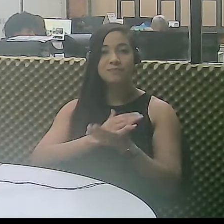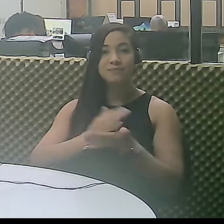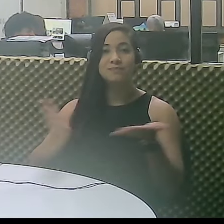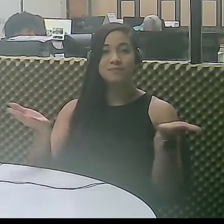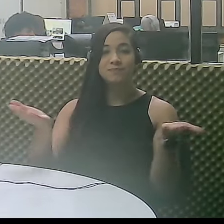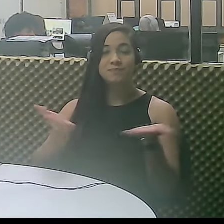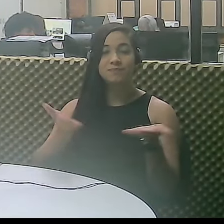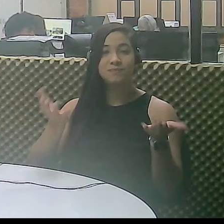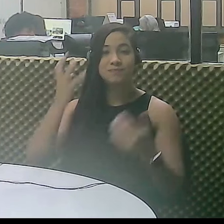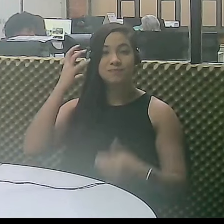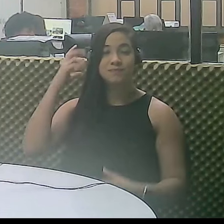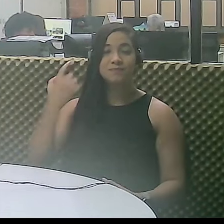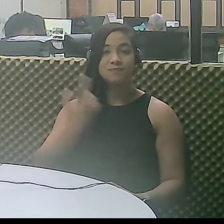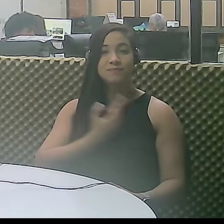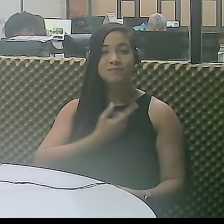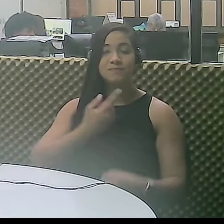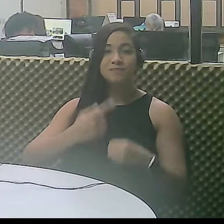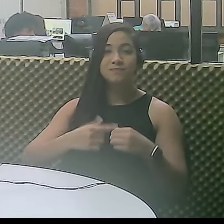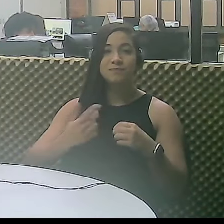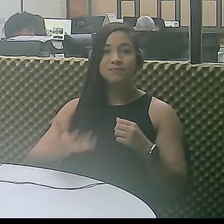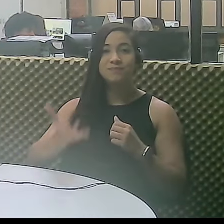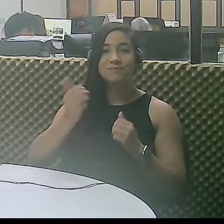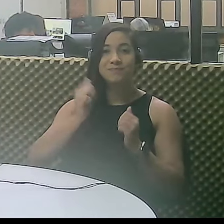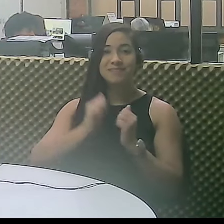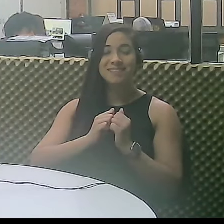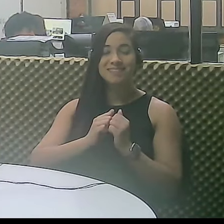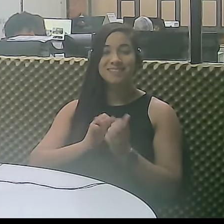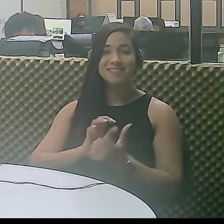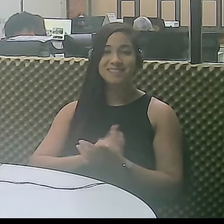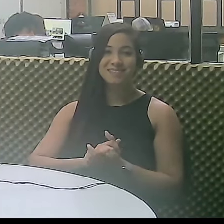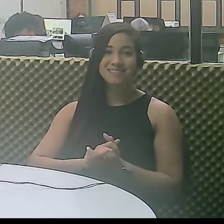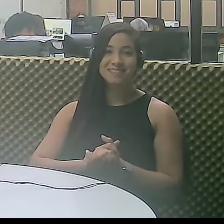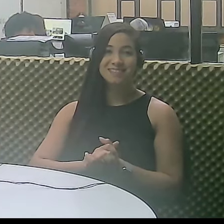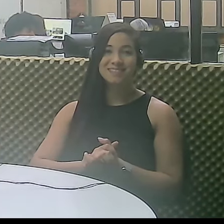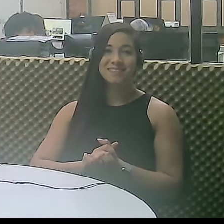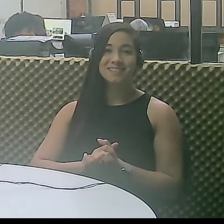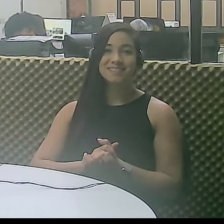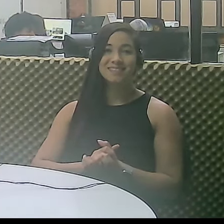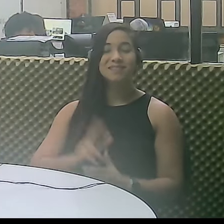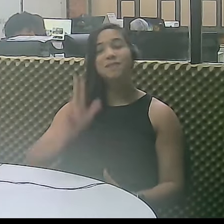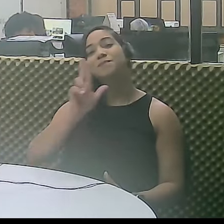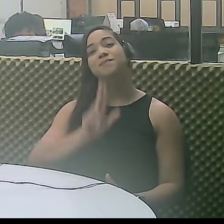notícias a partir de agora na Rádio Nossa Cidade. Vem com a gente!